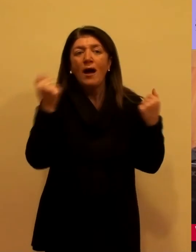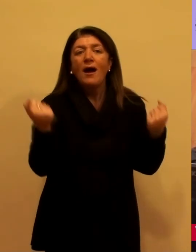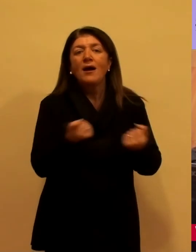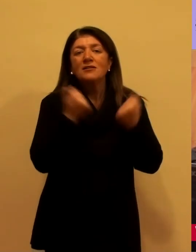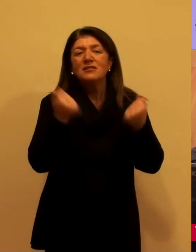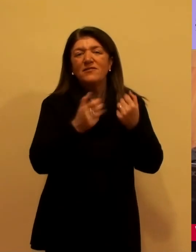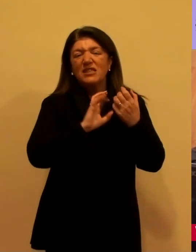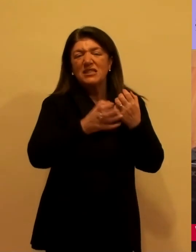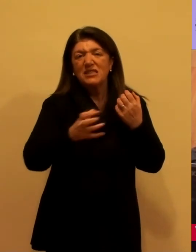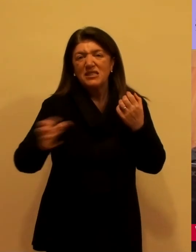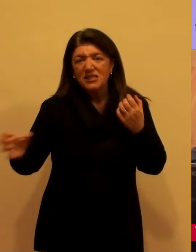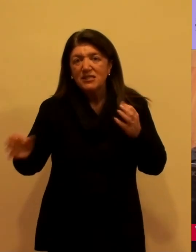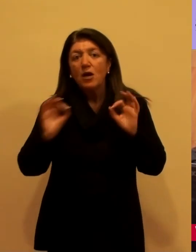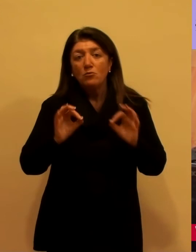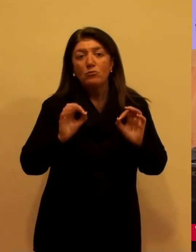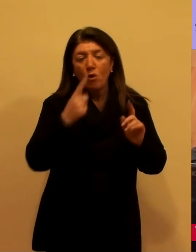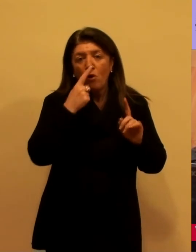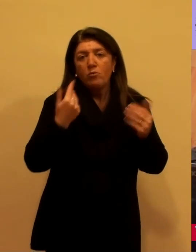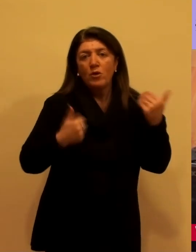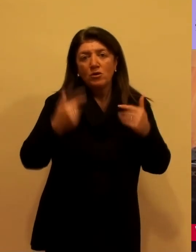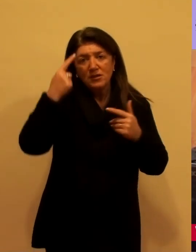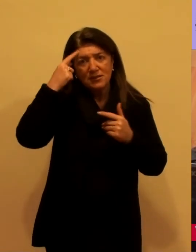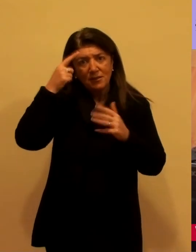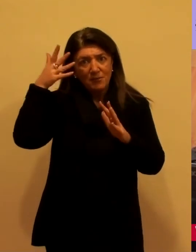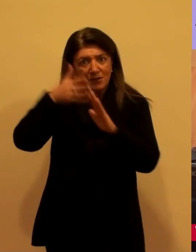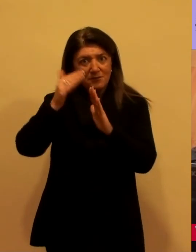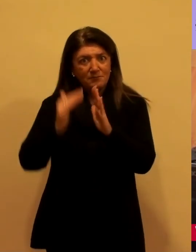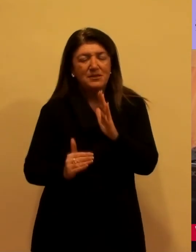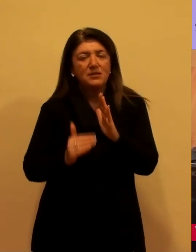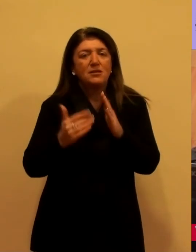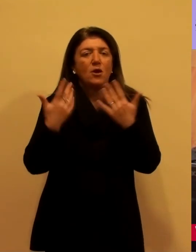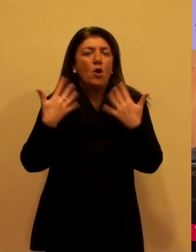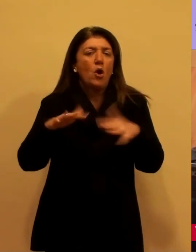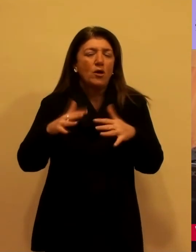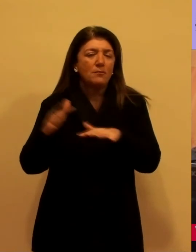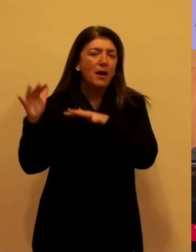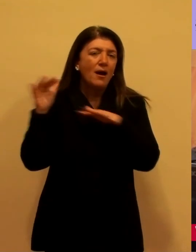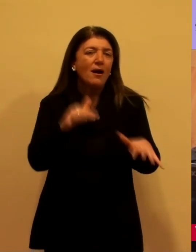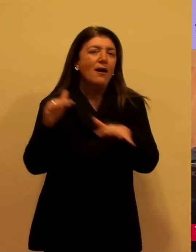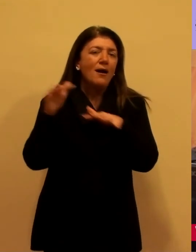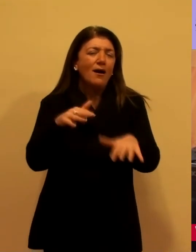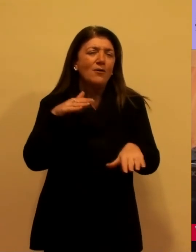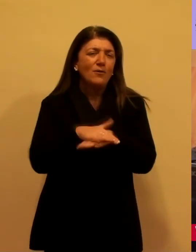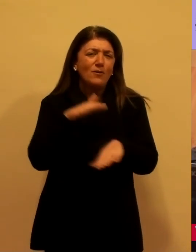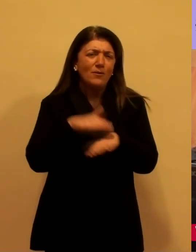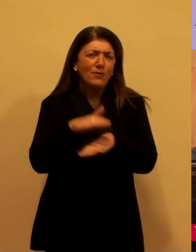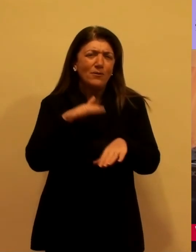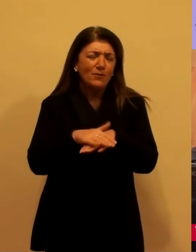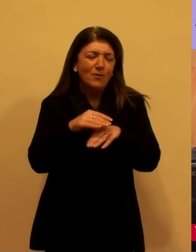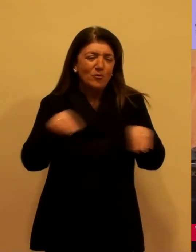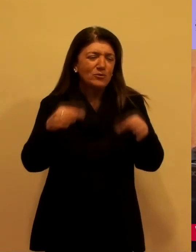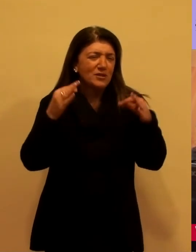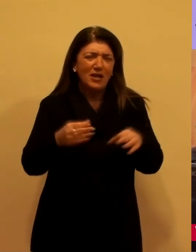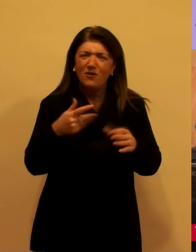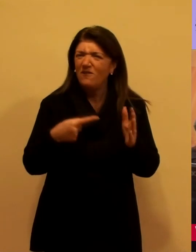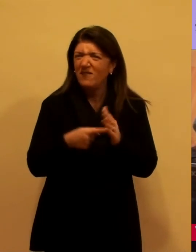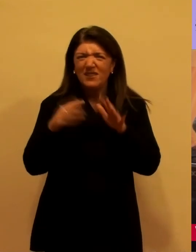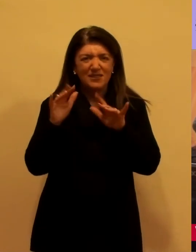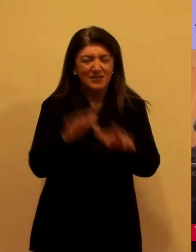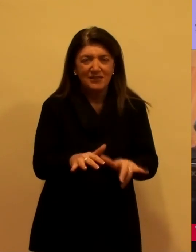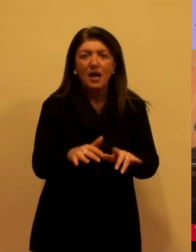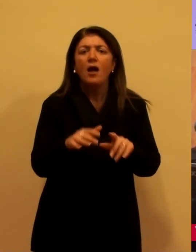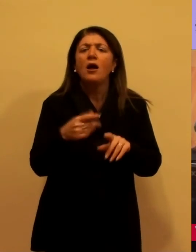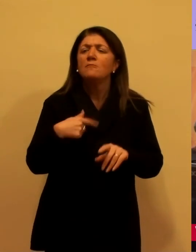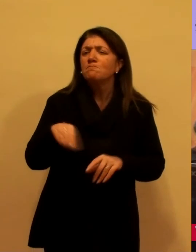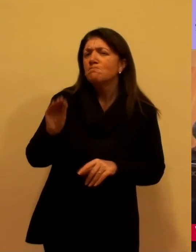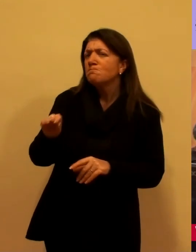sono legati alle disabilità psichiche, che sono ormai dei frequentatori, degli abituali. Sì, del museo, assolutamente, sì. E quando è